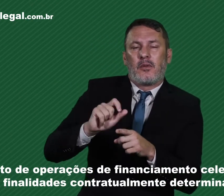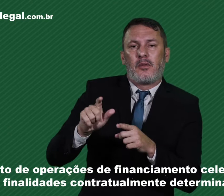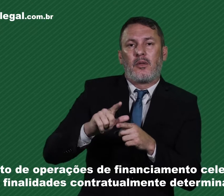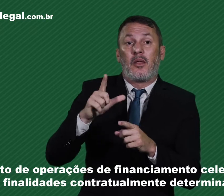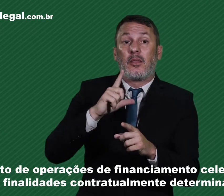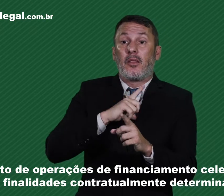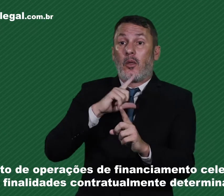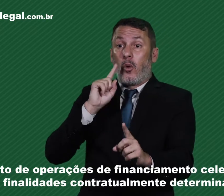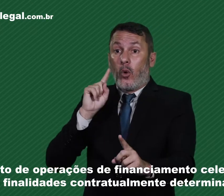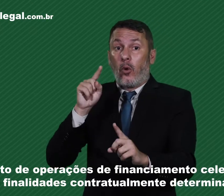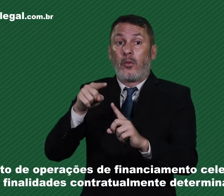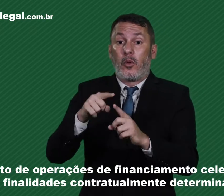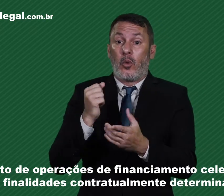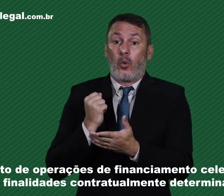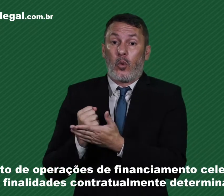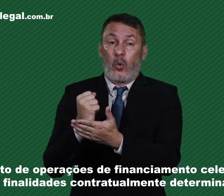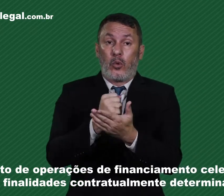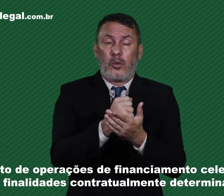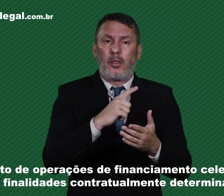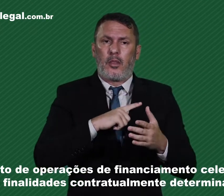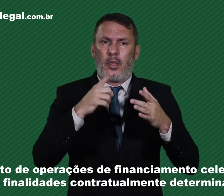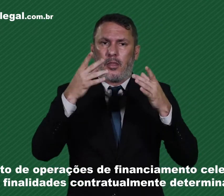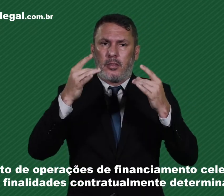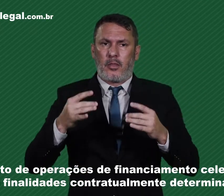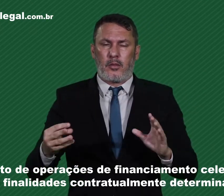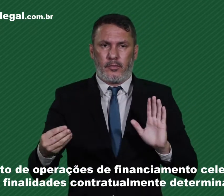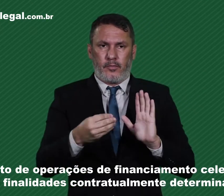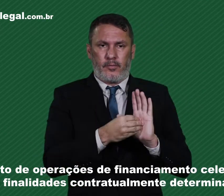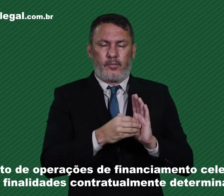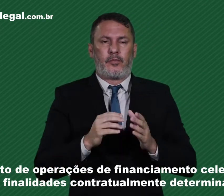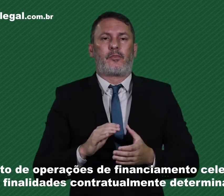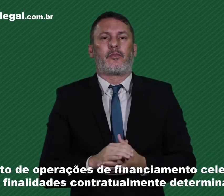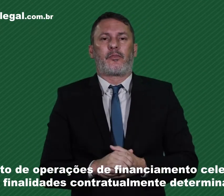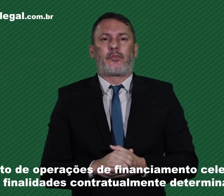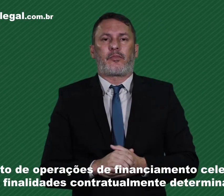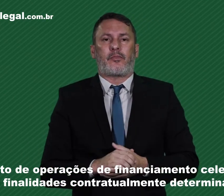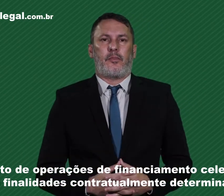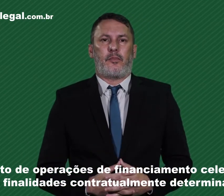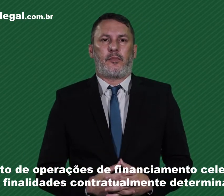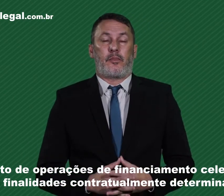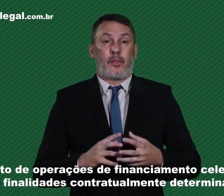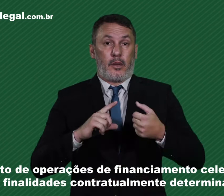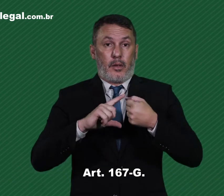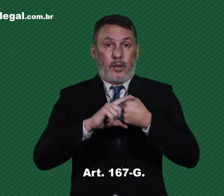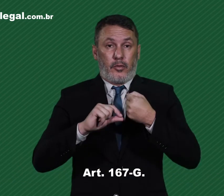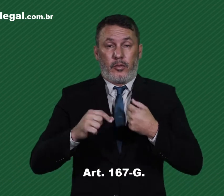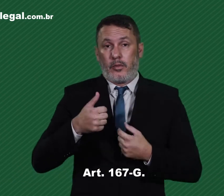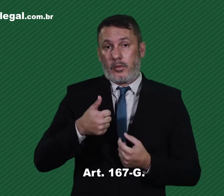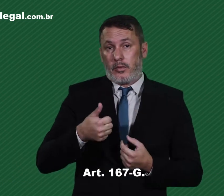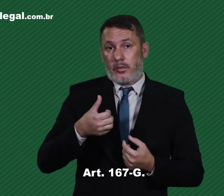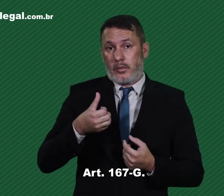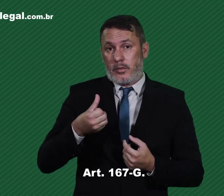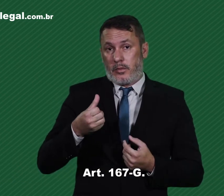de financiamento celebrados com finalidades contratualmente determinadas artigo